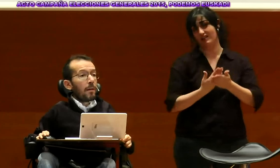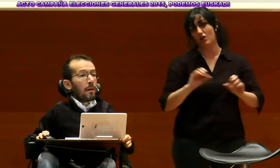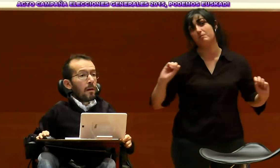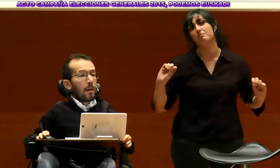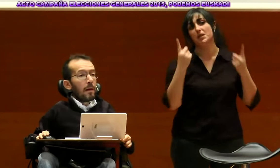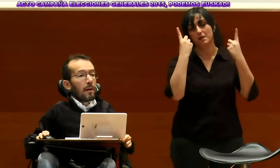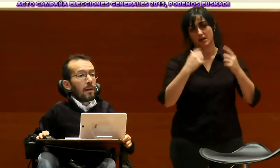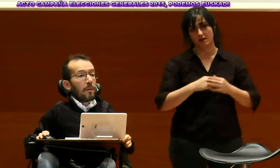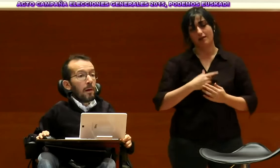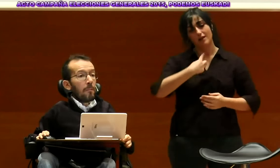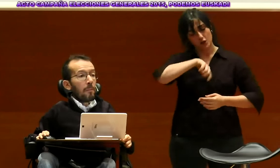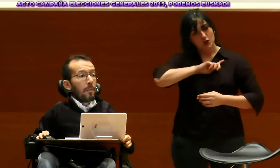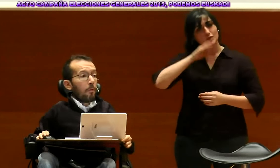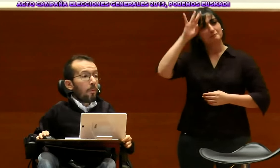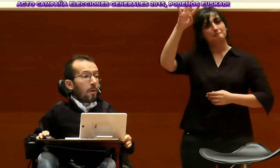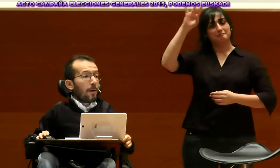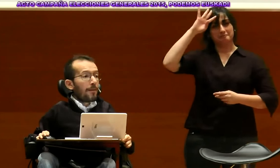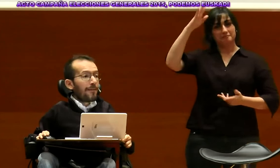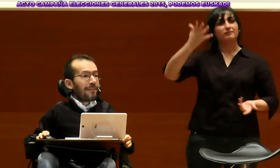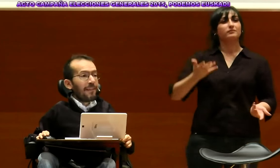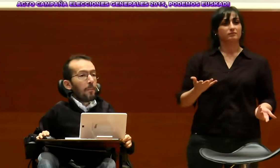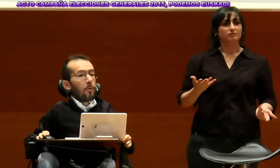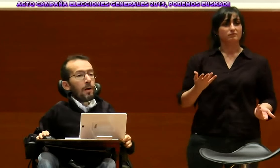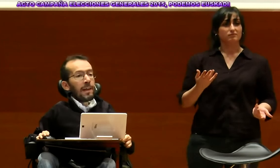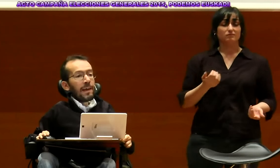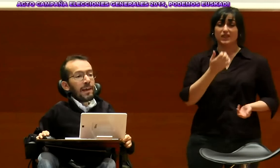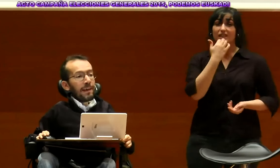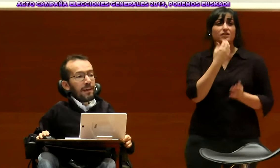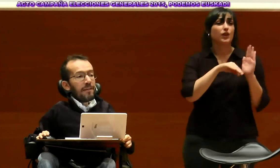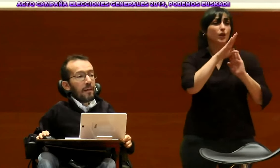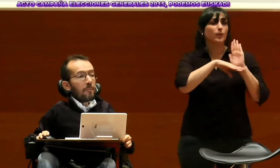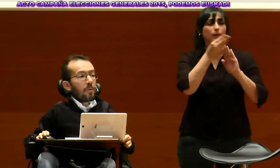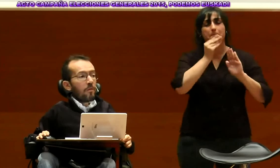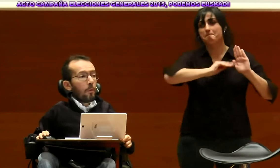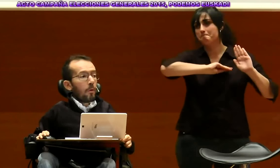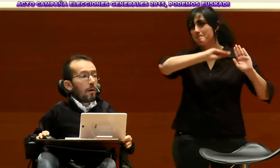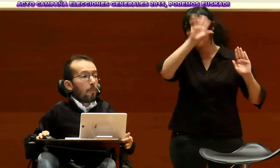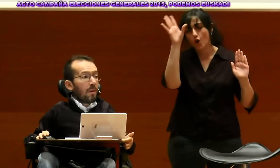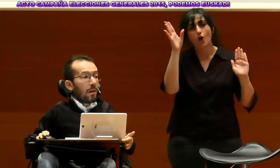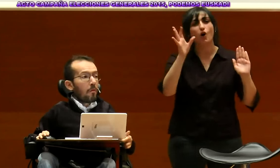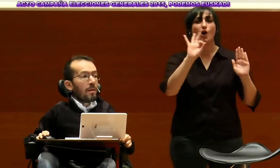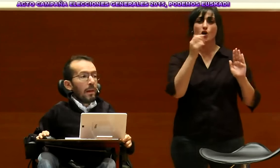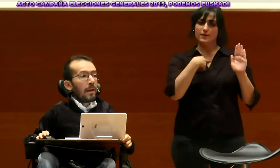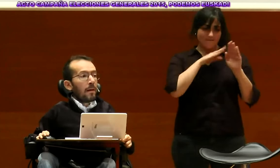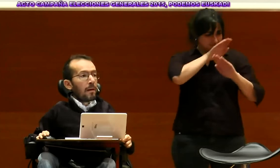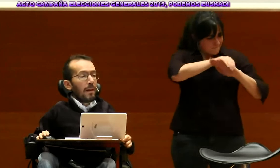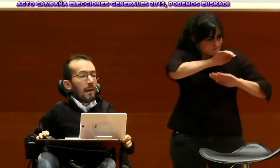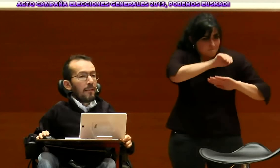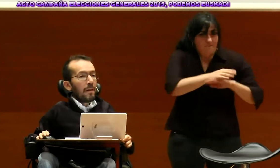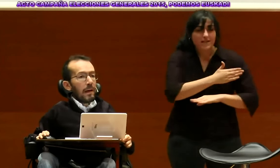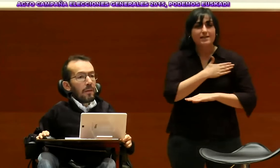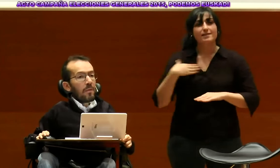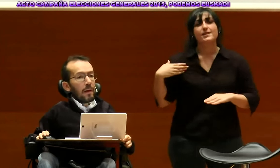vale llevar el mejor programa, de poco vale estar dispuesto a cumplirlo y tener